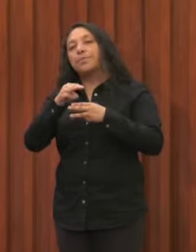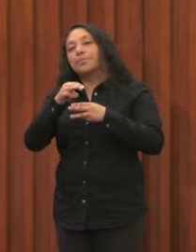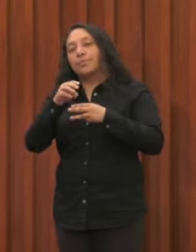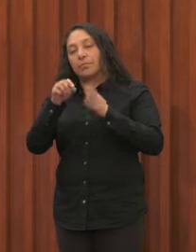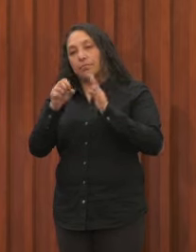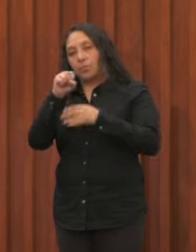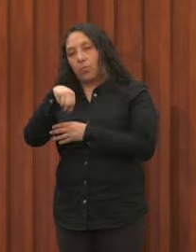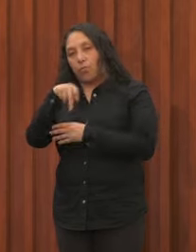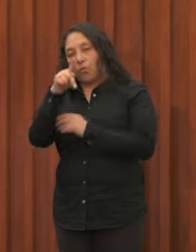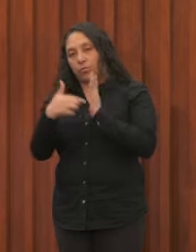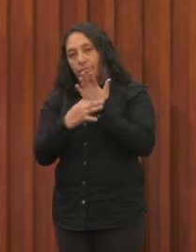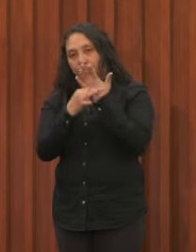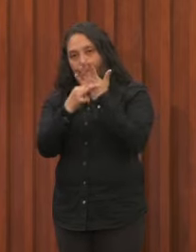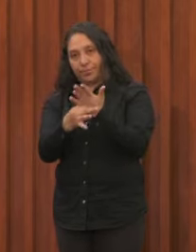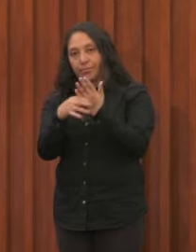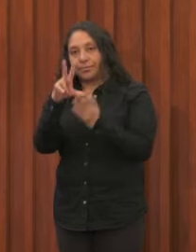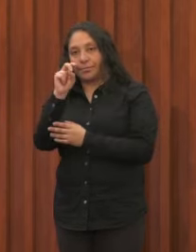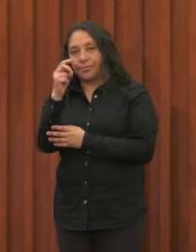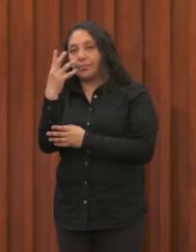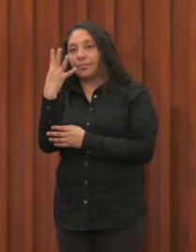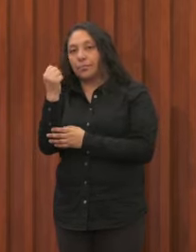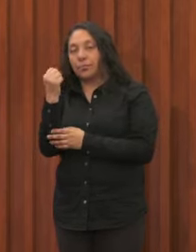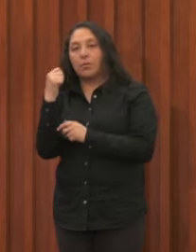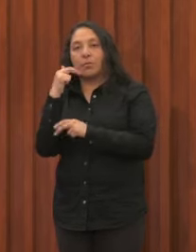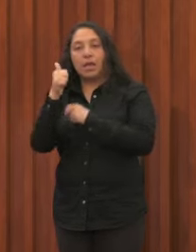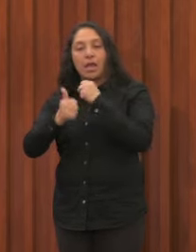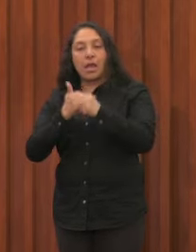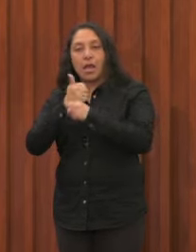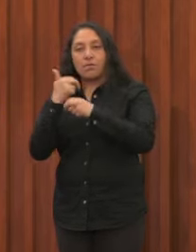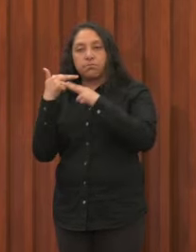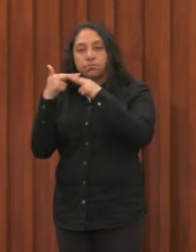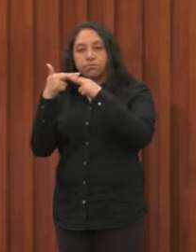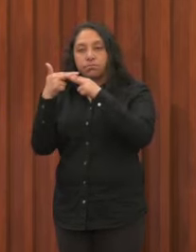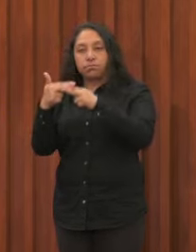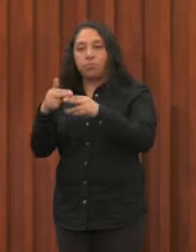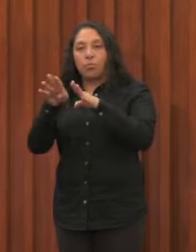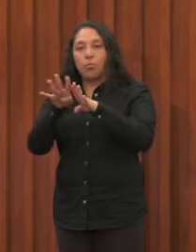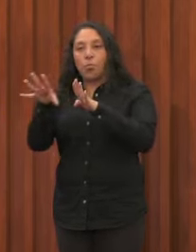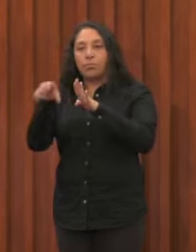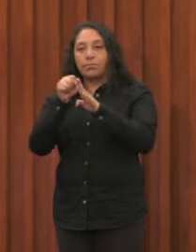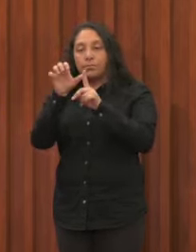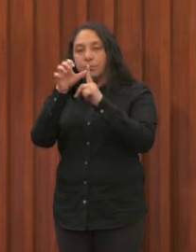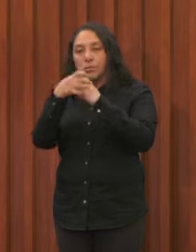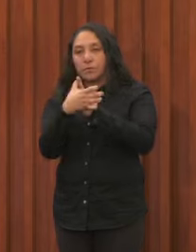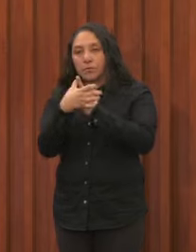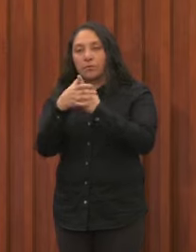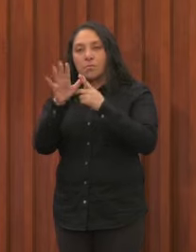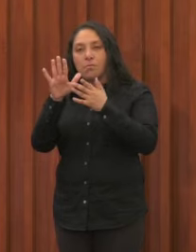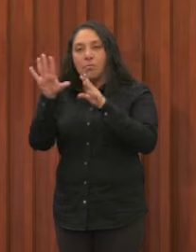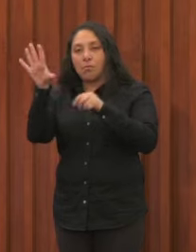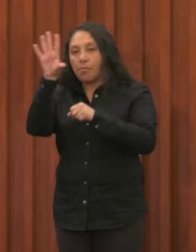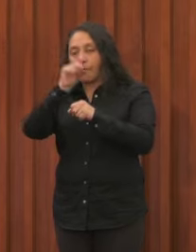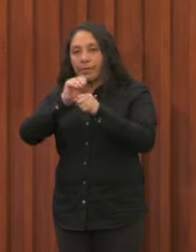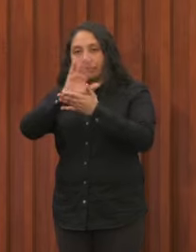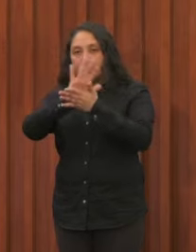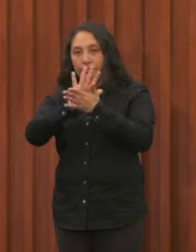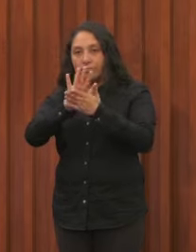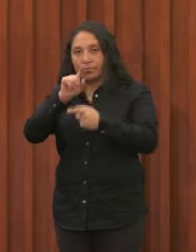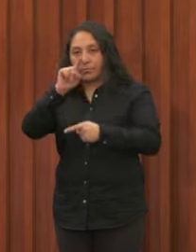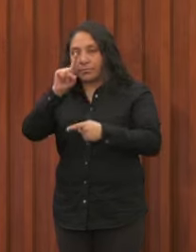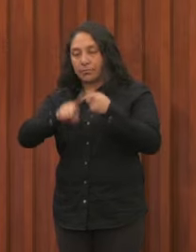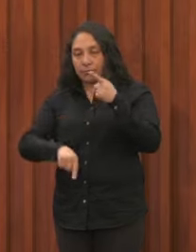Unidas. 39 años han transcurrido desde la adopción de la Convención sobre la Eliminación de Todas las Formas de